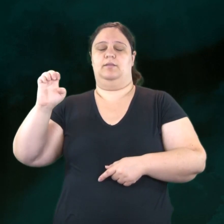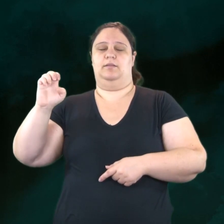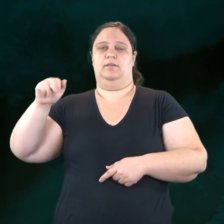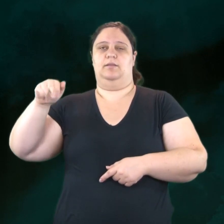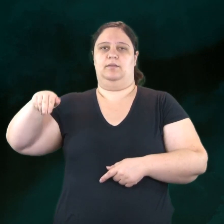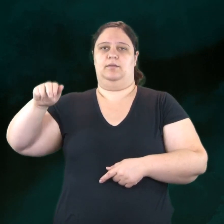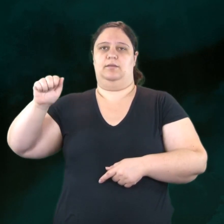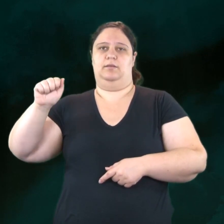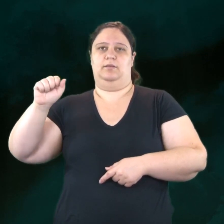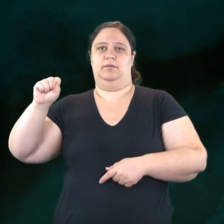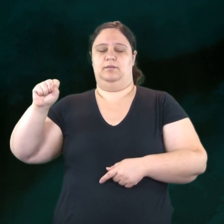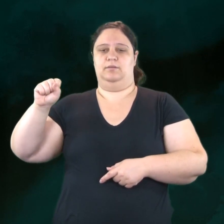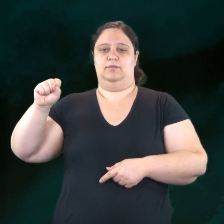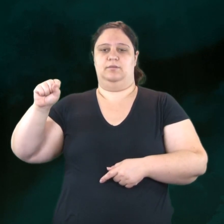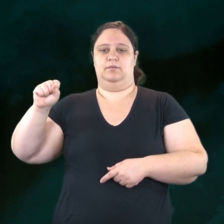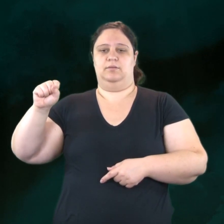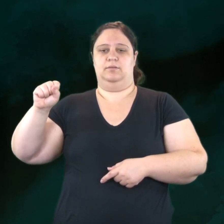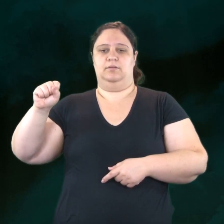oh meu Deus, eram os